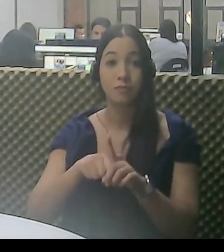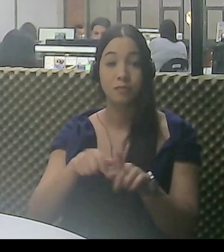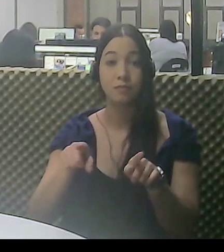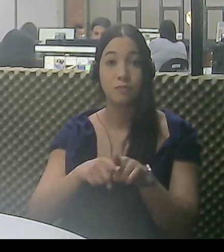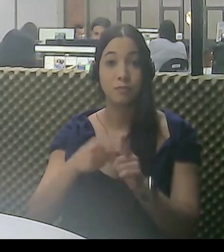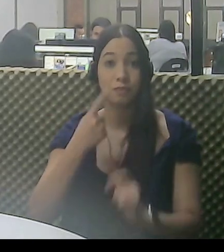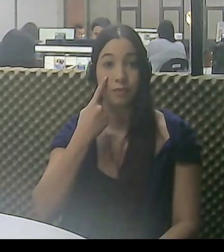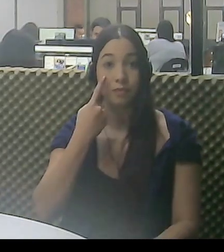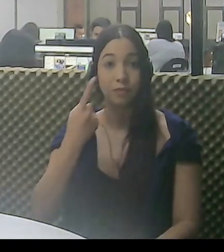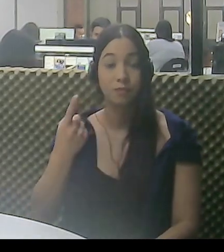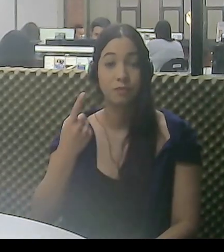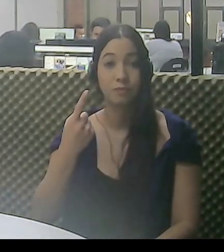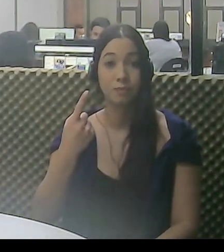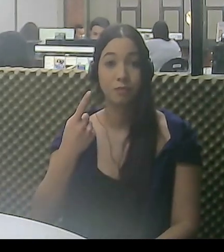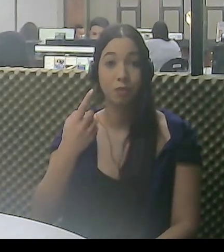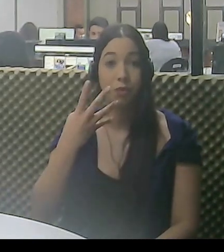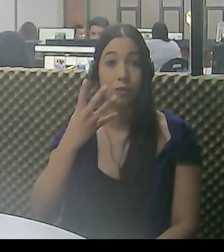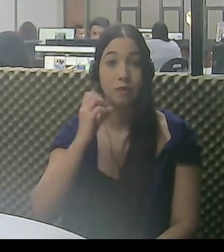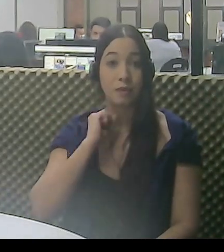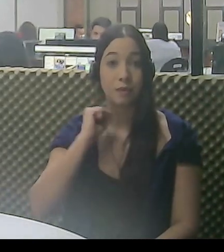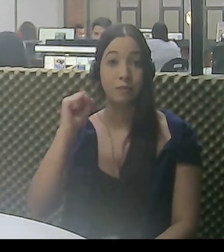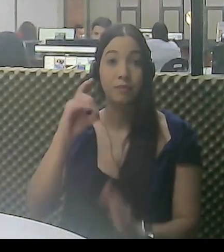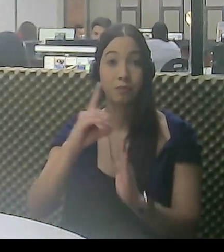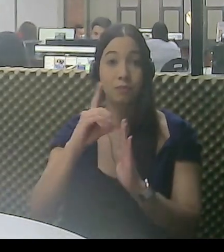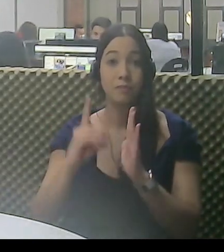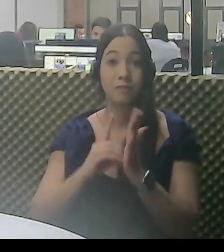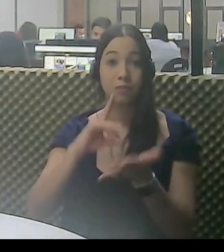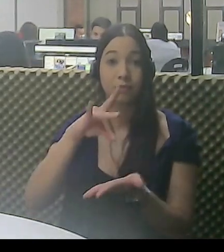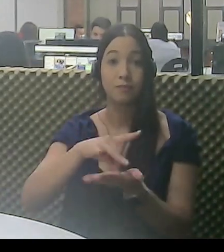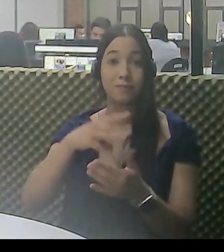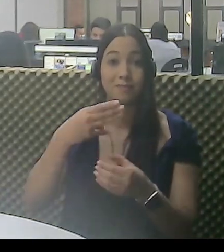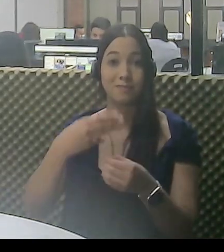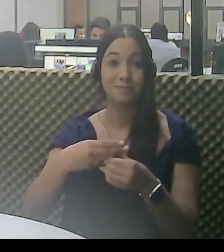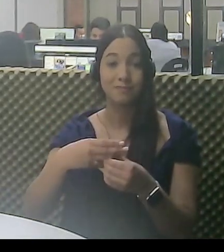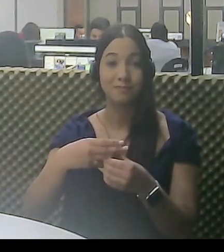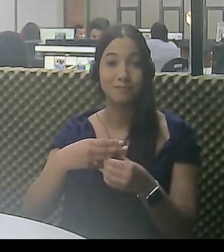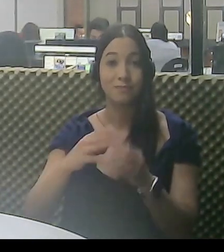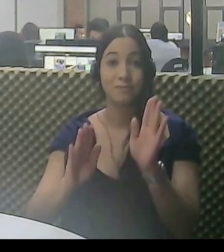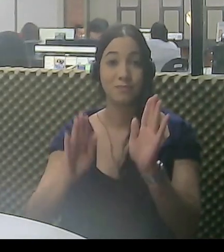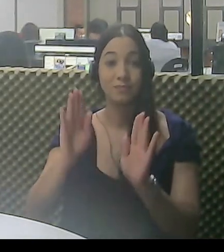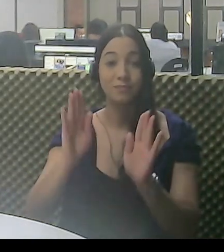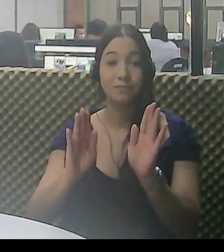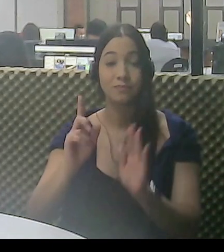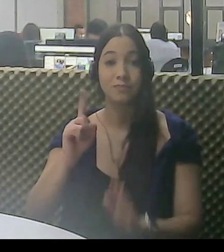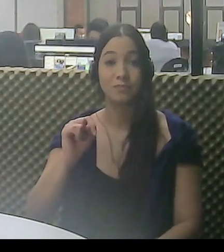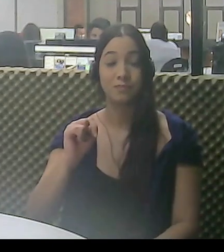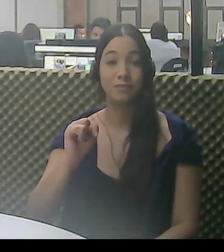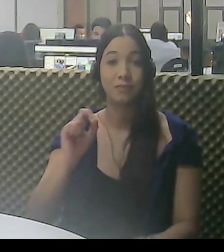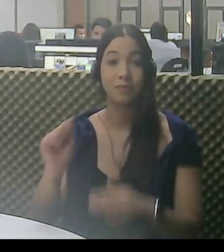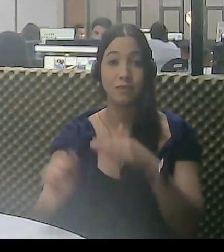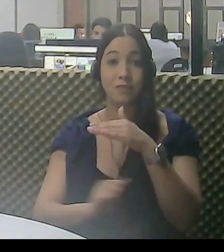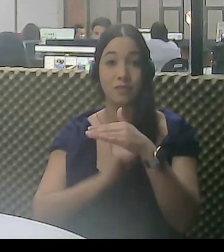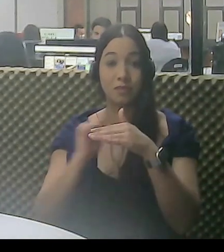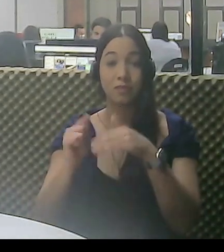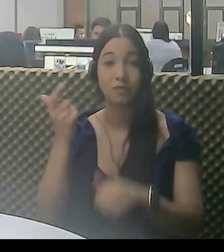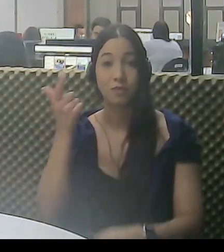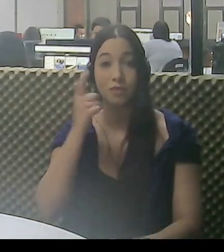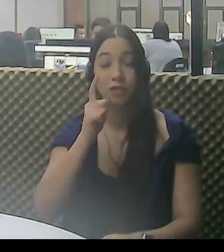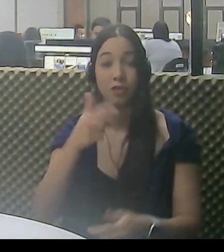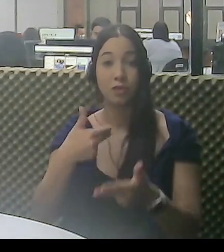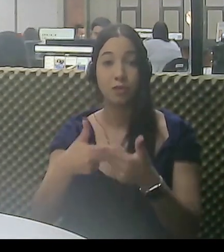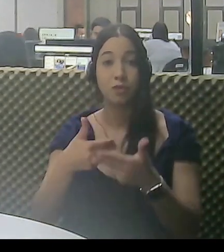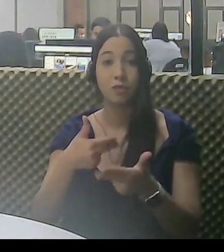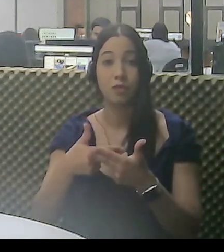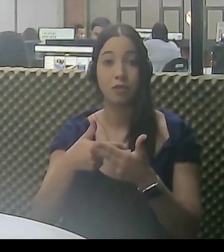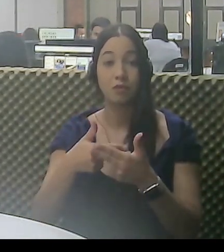ser conferido na edição de 4 de abril do Diário Oficial do Município. O leilão é uma forma de a autarquia dar utilidade